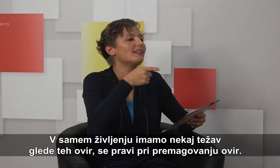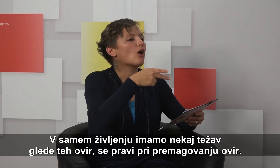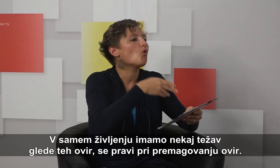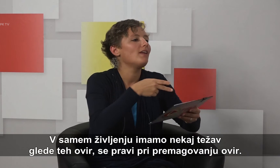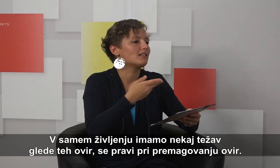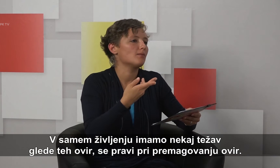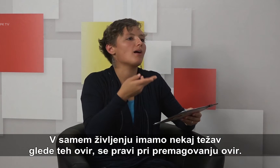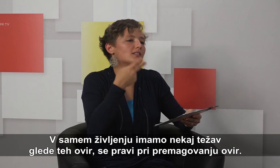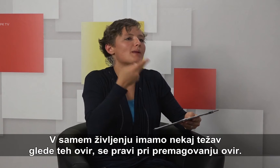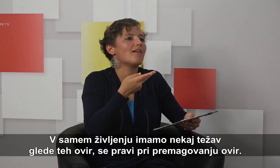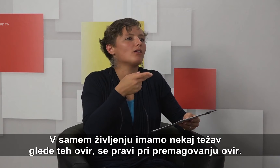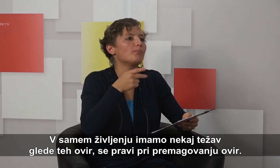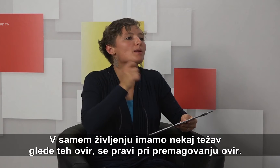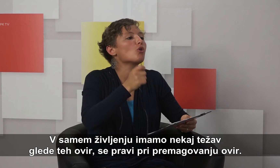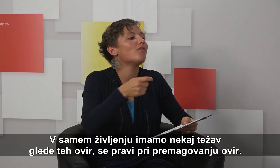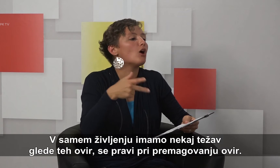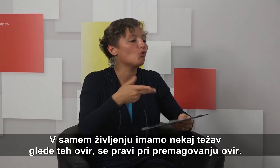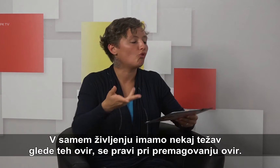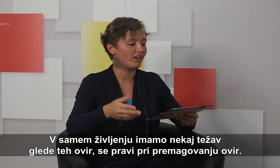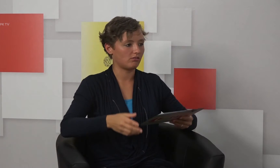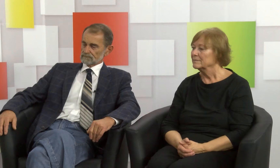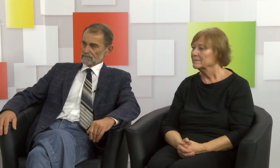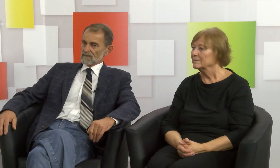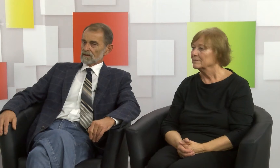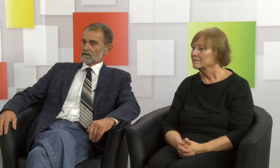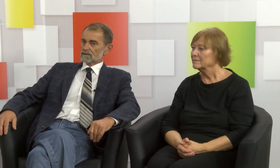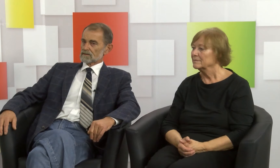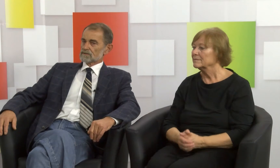teh ovir, zapravi premagovanju ovir. To